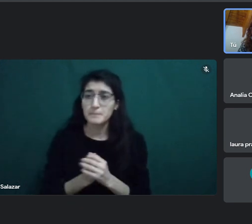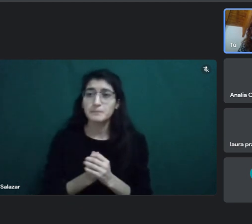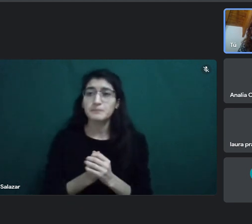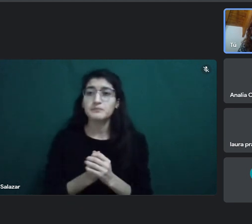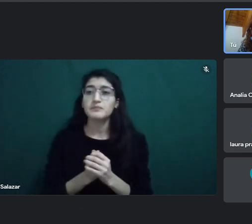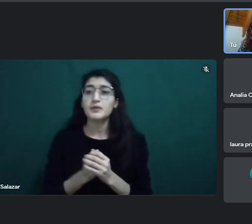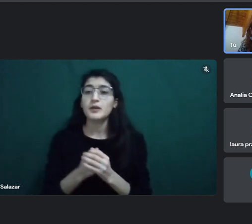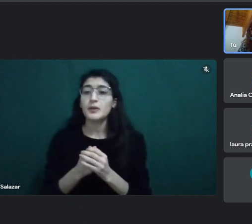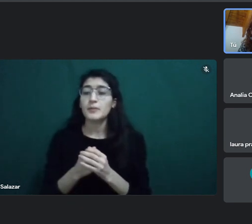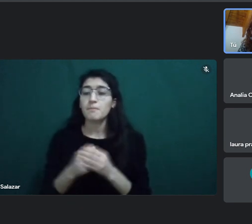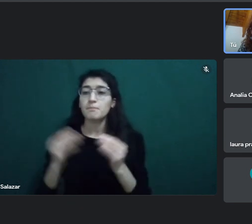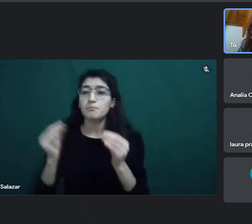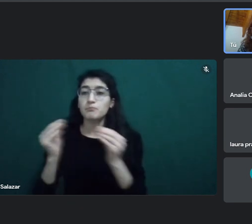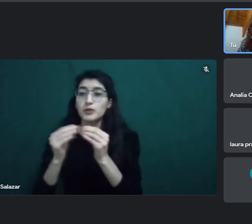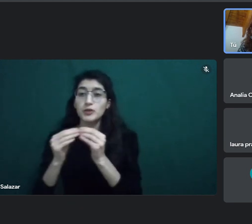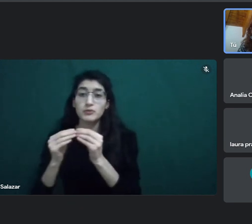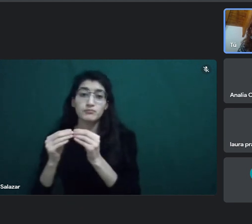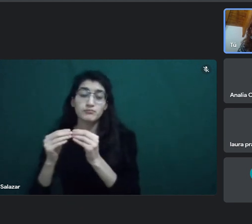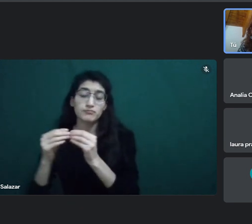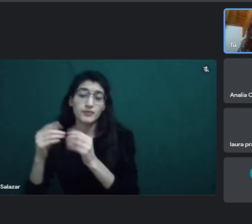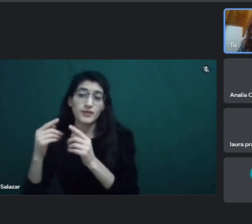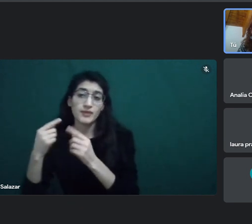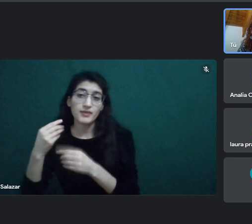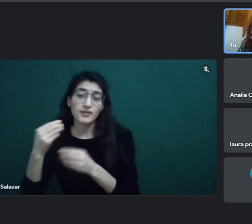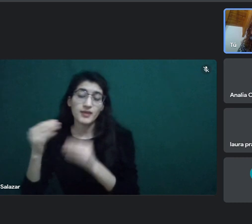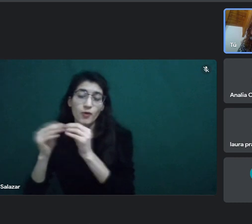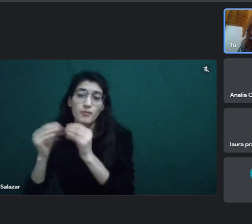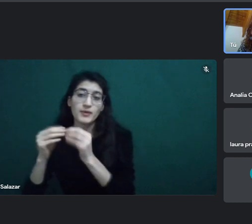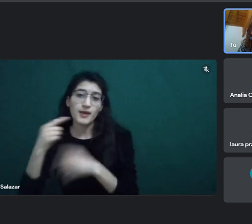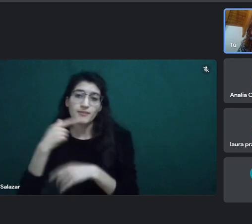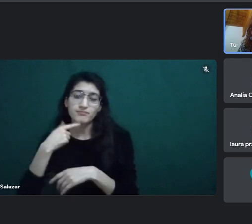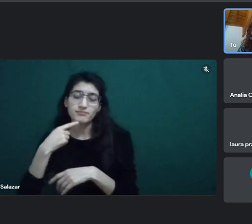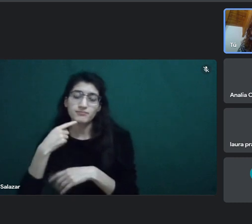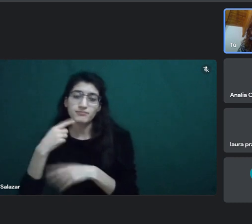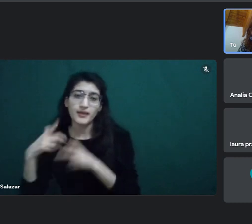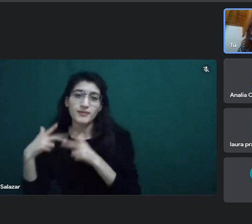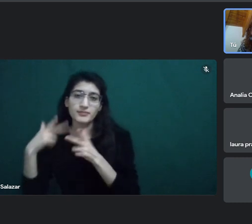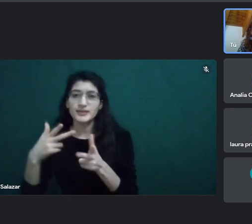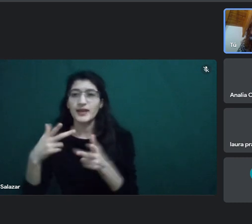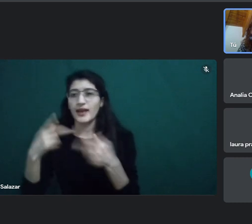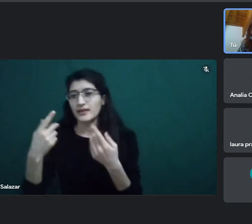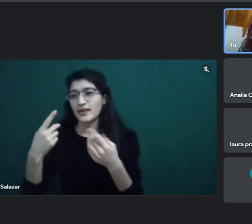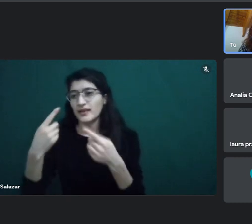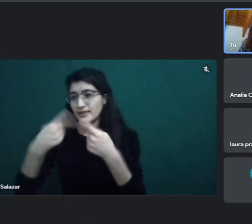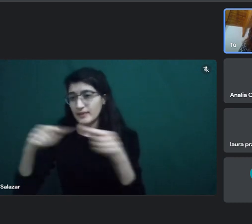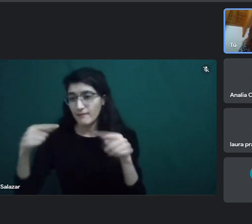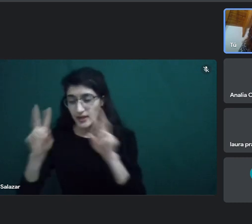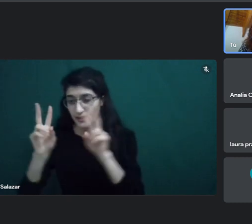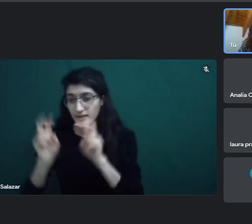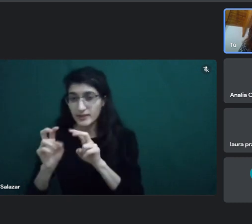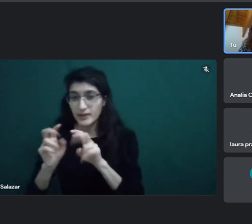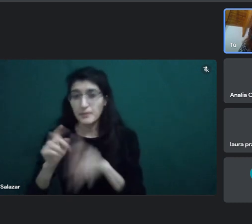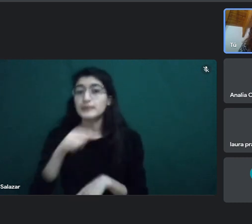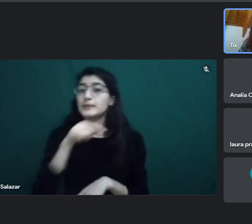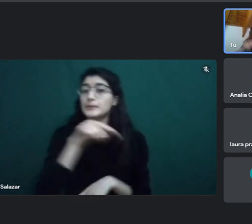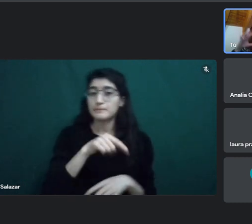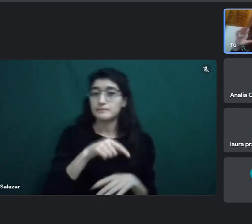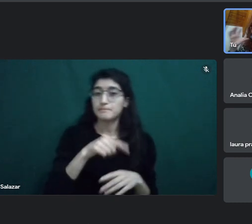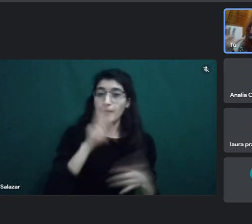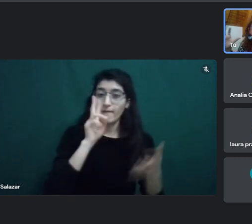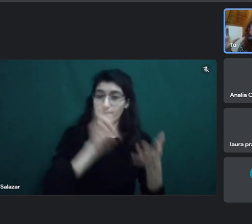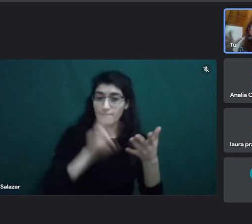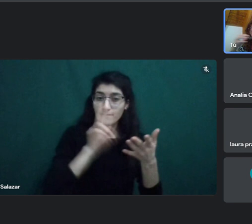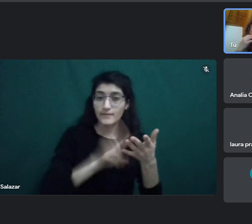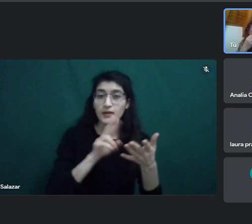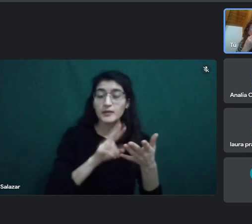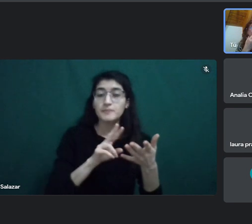de distintos temas que vamos a ver acá. Y habíamos hecho como un